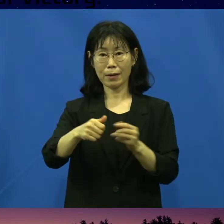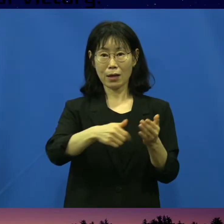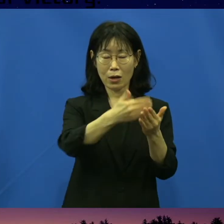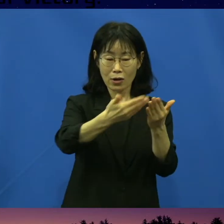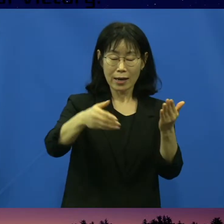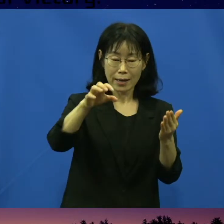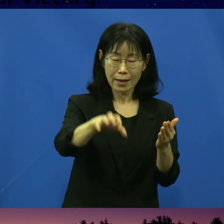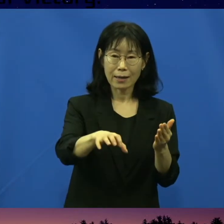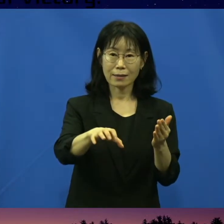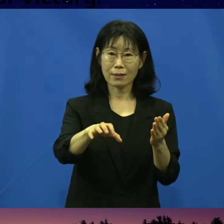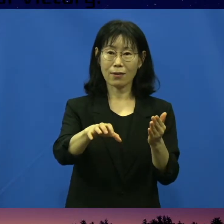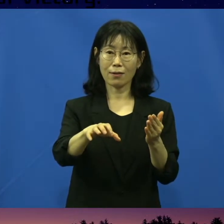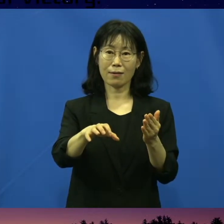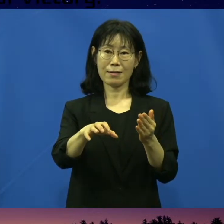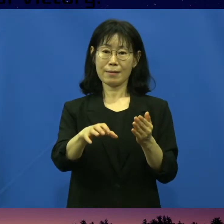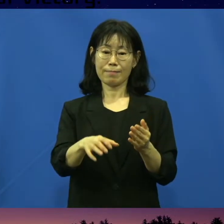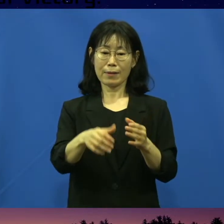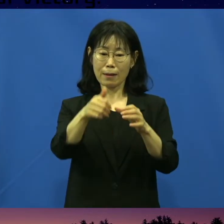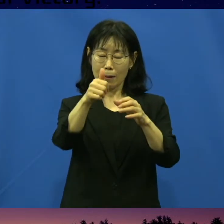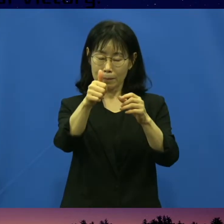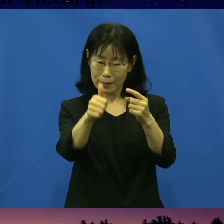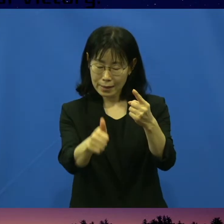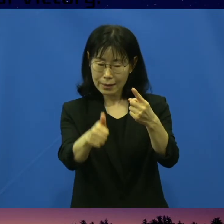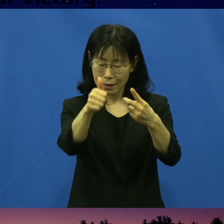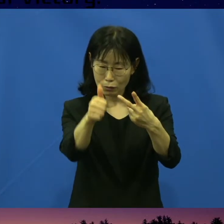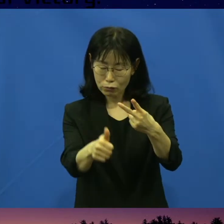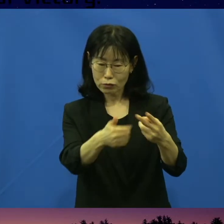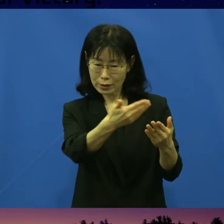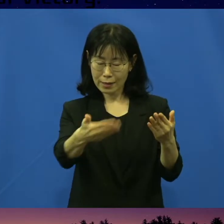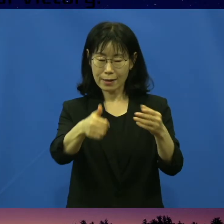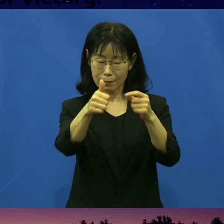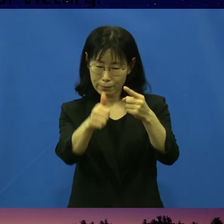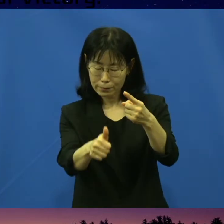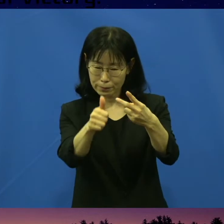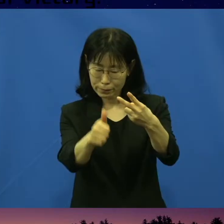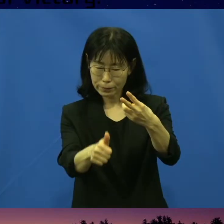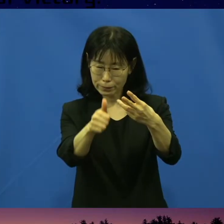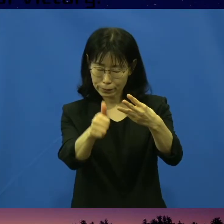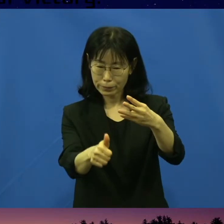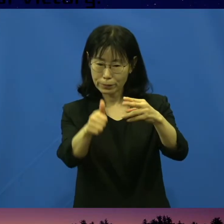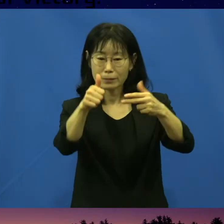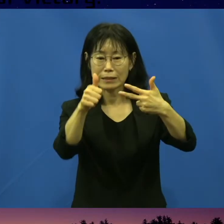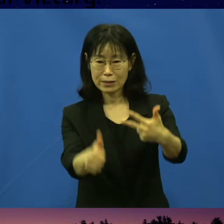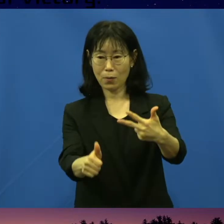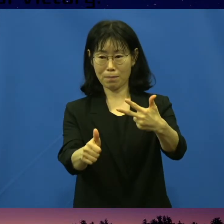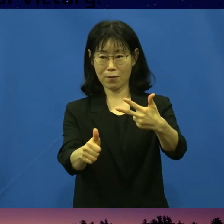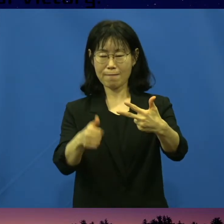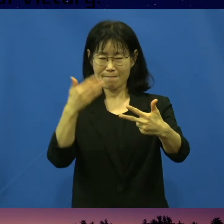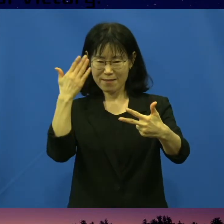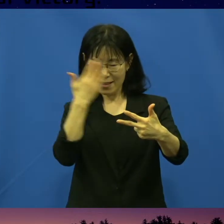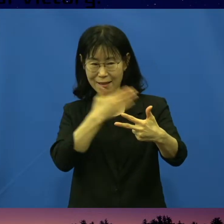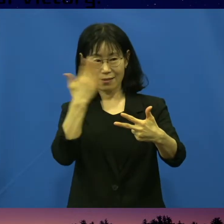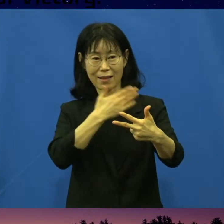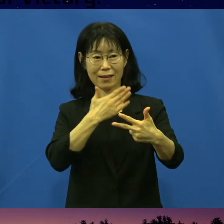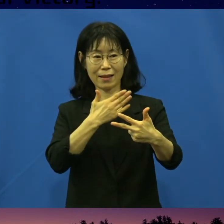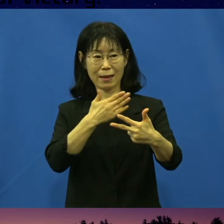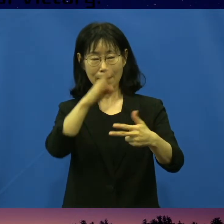말대로 요단강에 7번 몸을 담그니 그의 살이 어린 아이의 살같이 회복되어 깨끗하게 되었다.